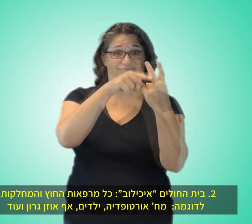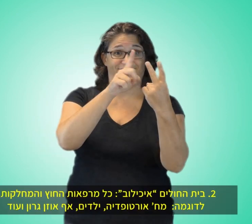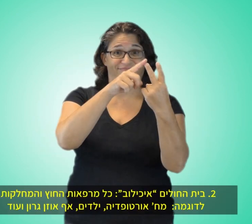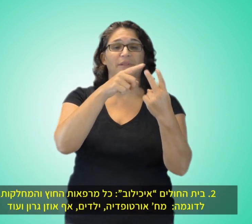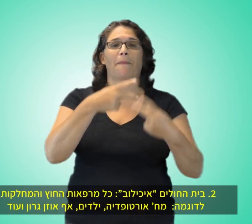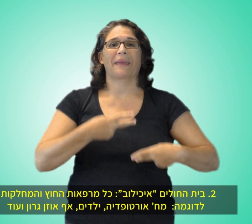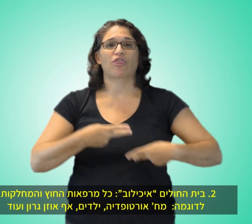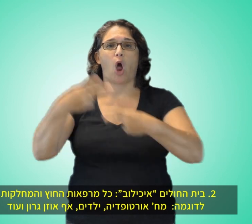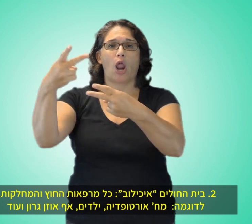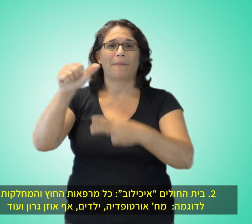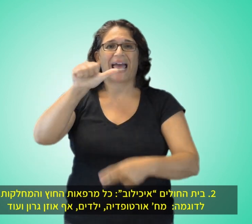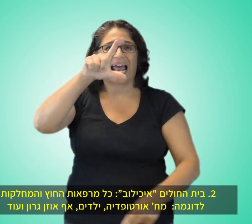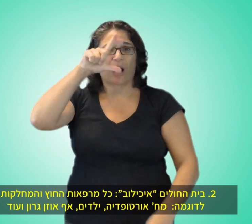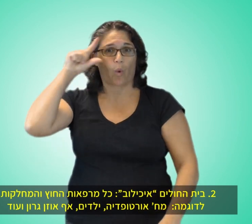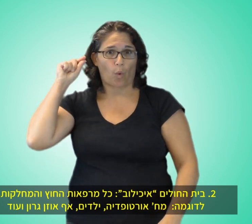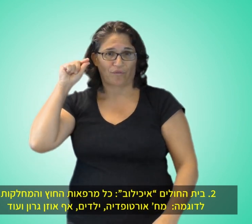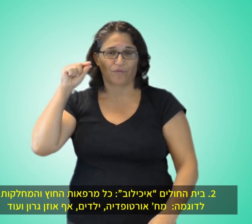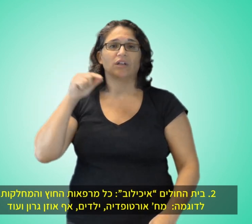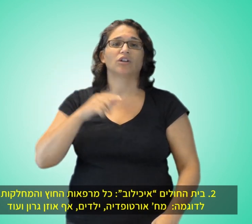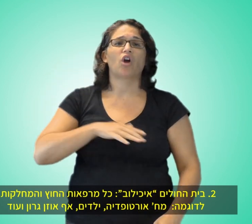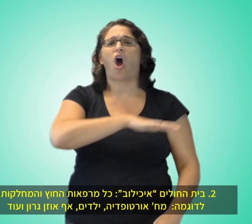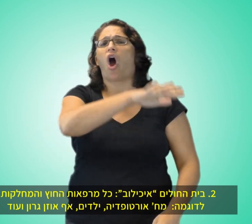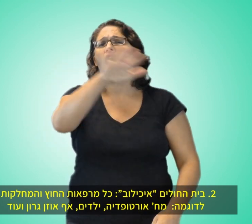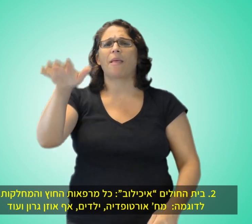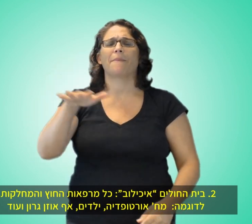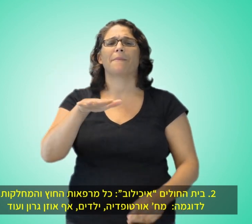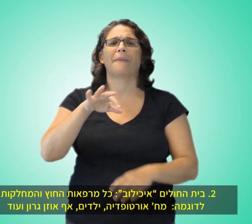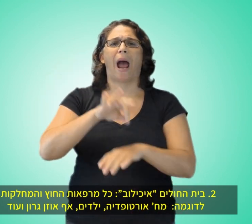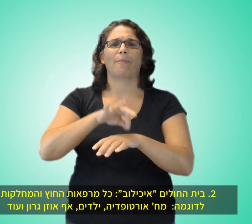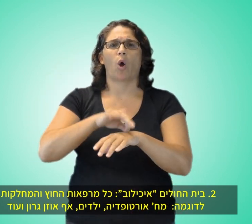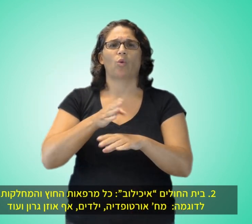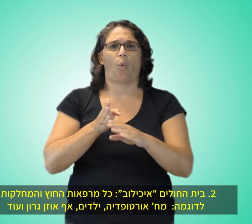2. בית החולים יחילוב, כל מרפאות החוץ והמחלקות.